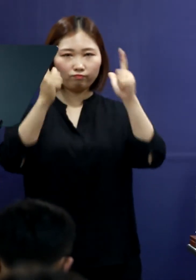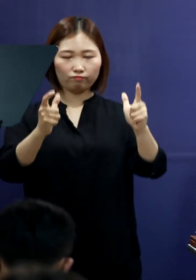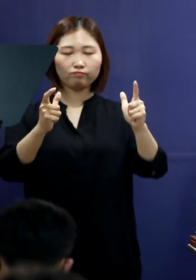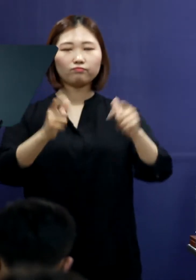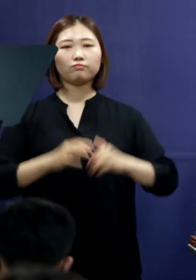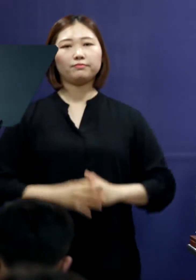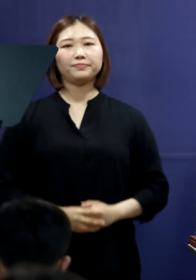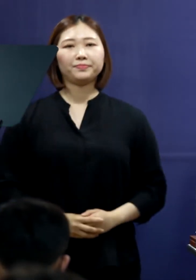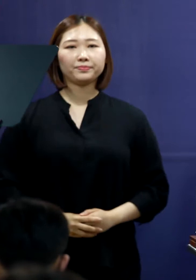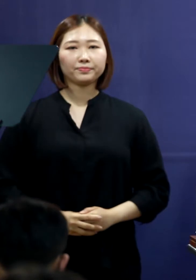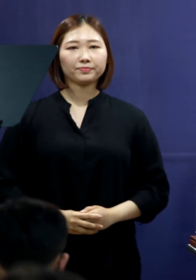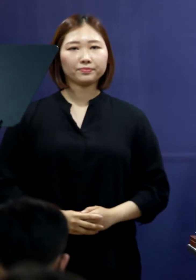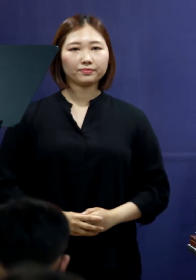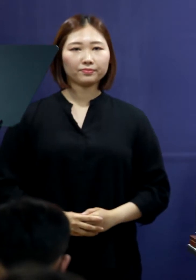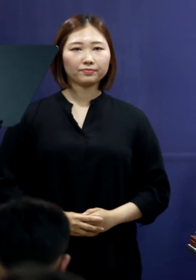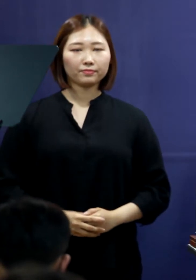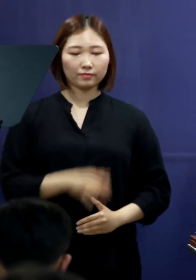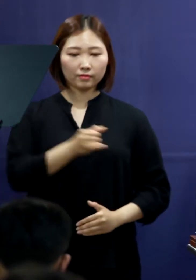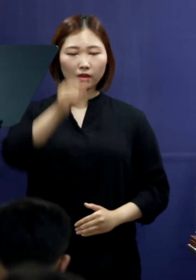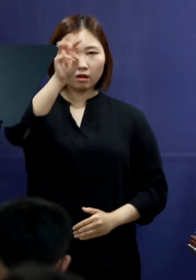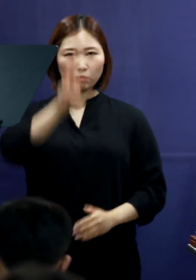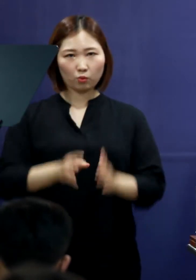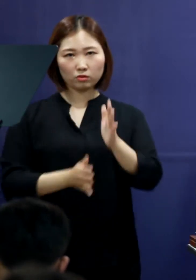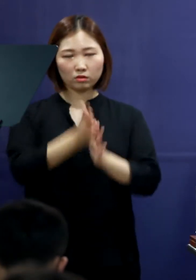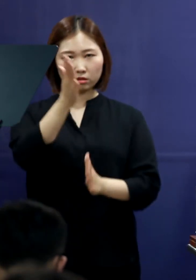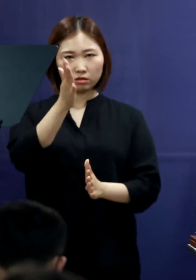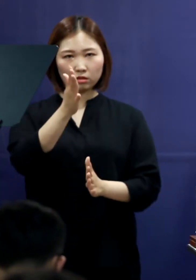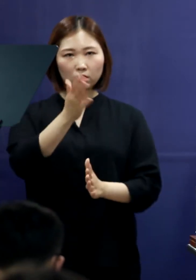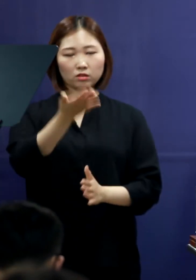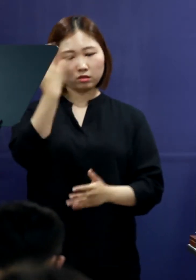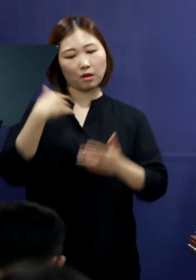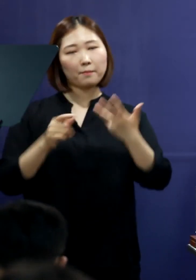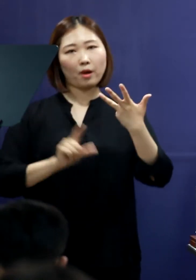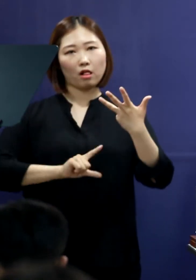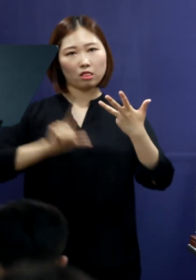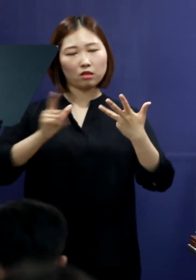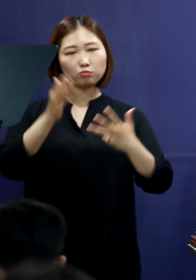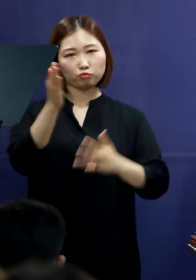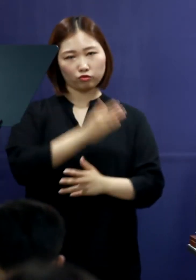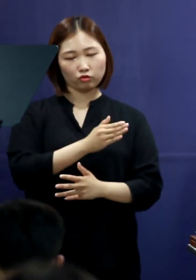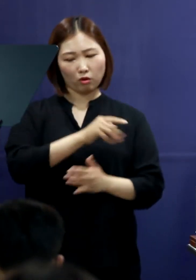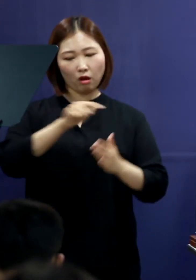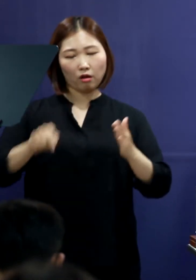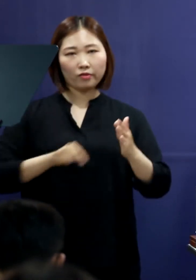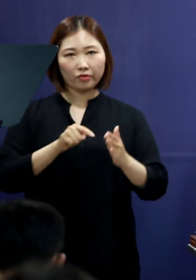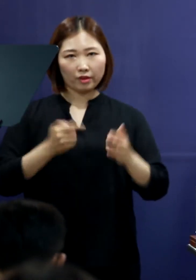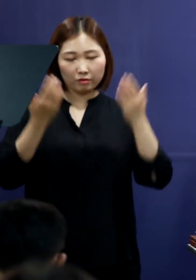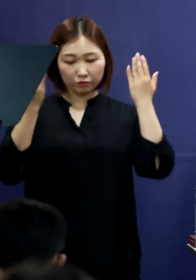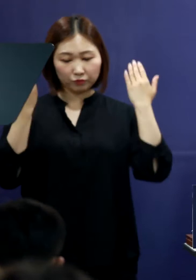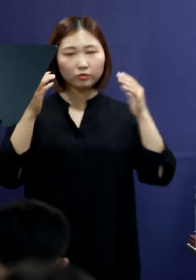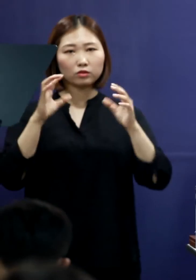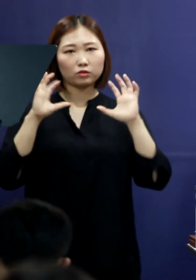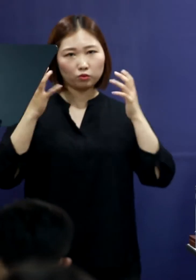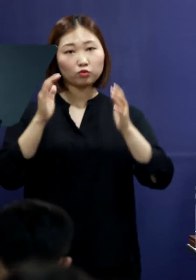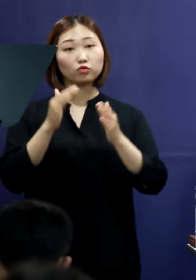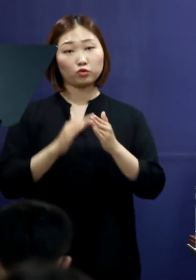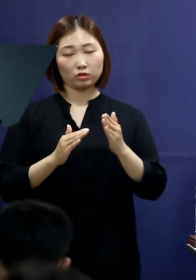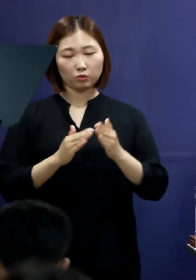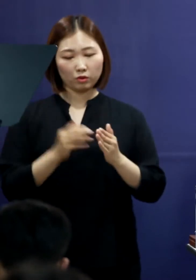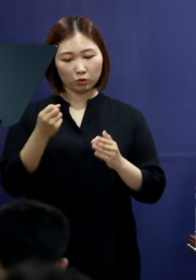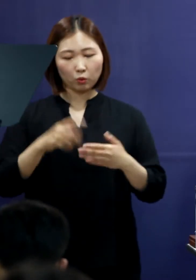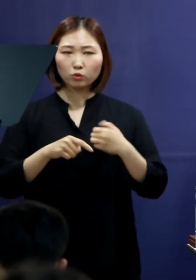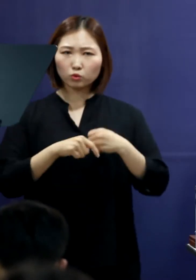되었습니다. 우리 시는 지난 8일부터 관내 유치원과